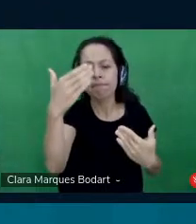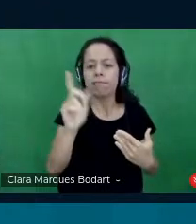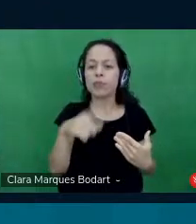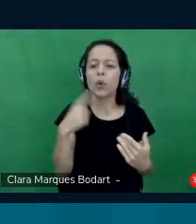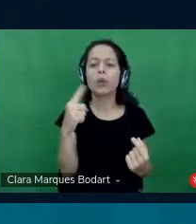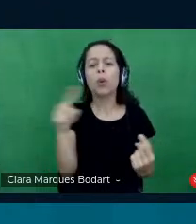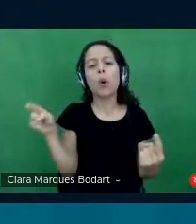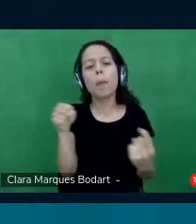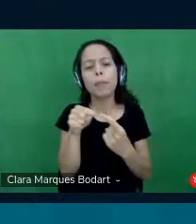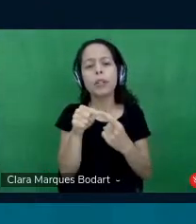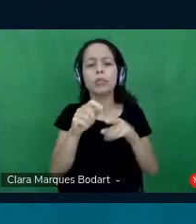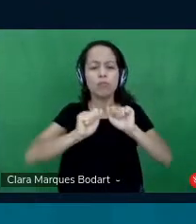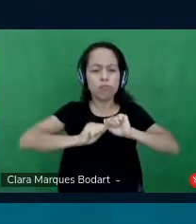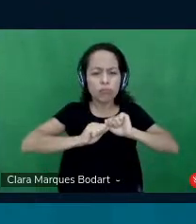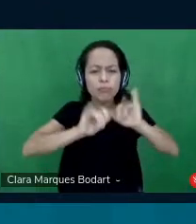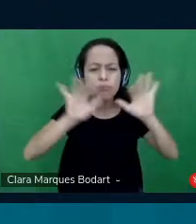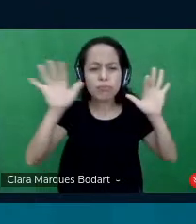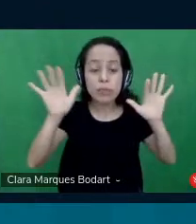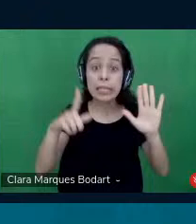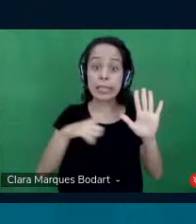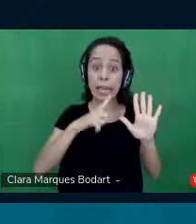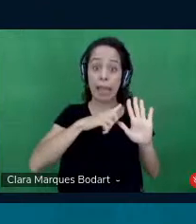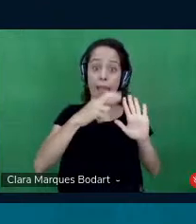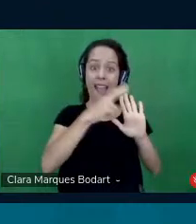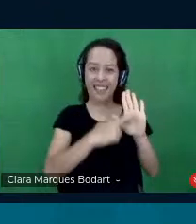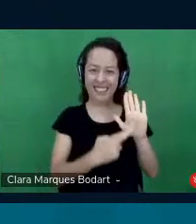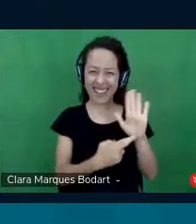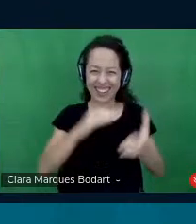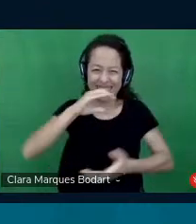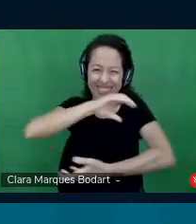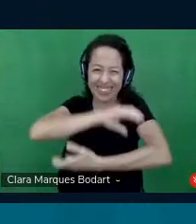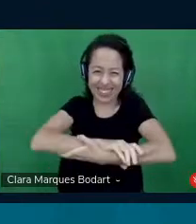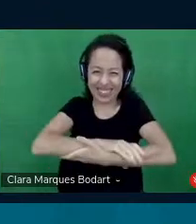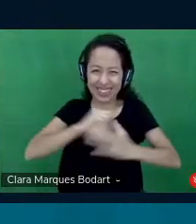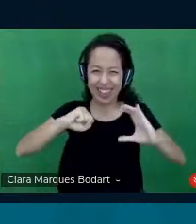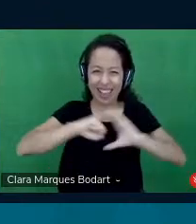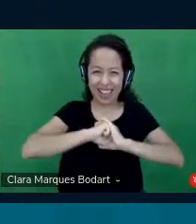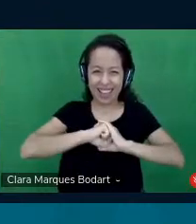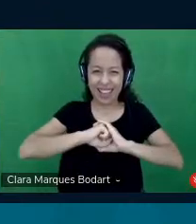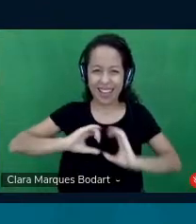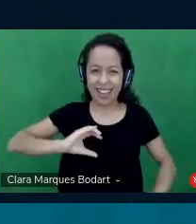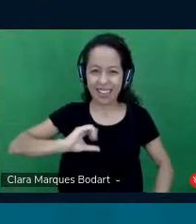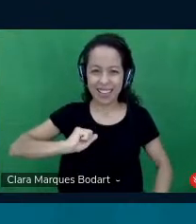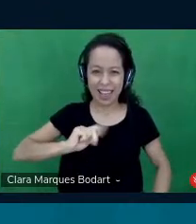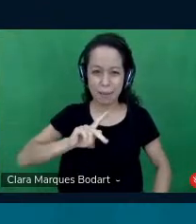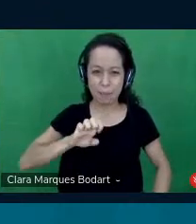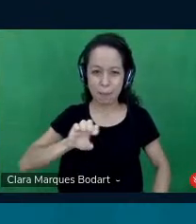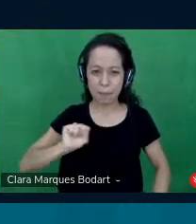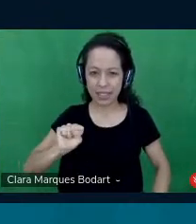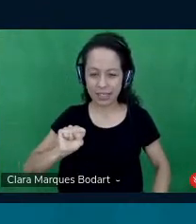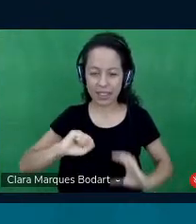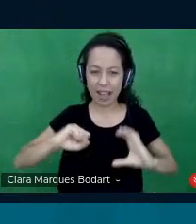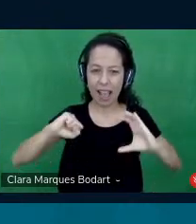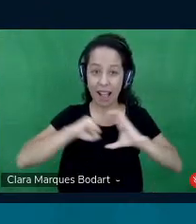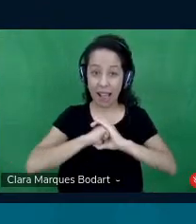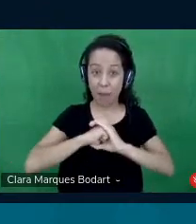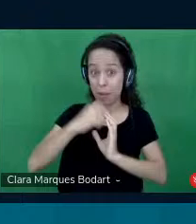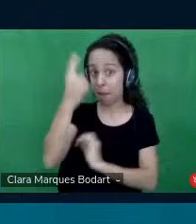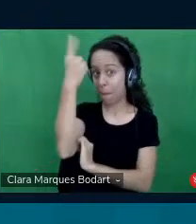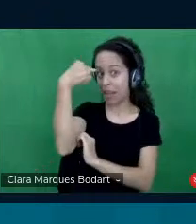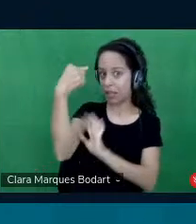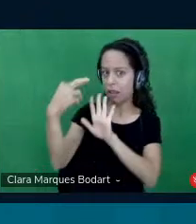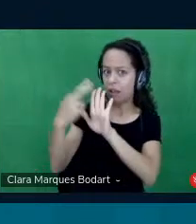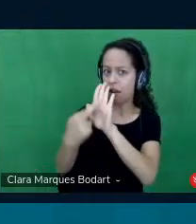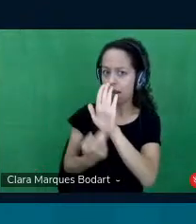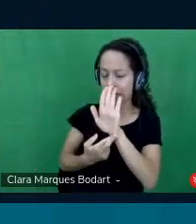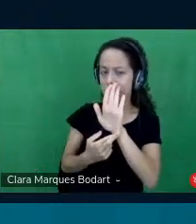todas as exigências que a CAPES nos coloca, a equipe, né, do PROFPT, sobretudo a equipe que